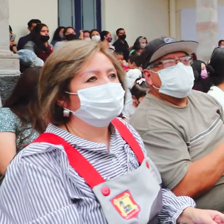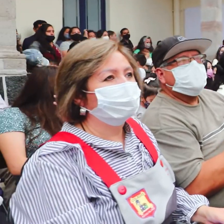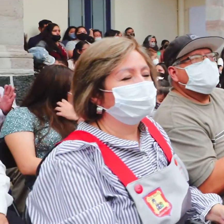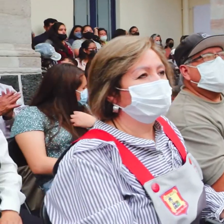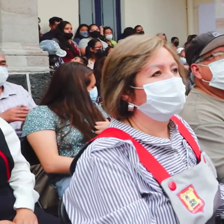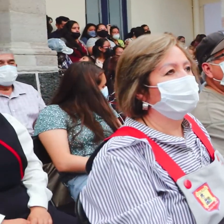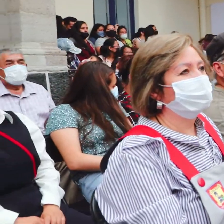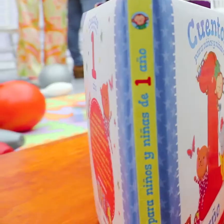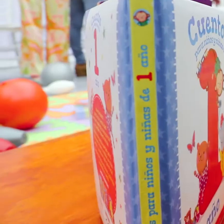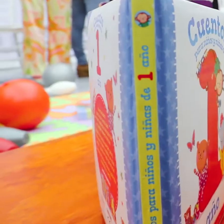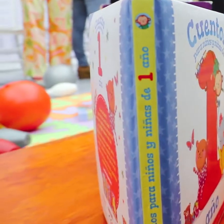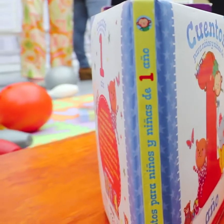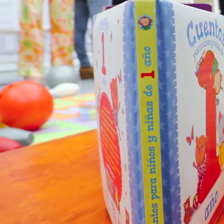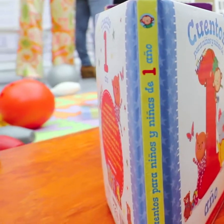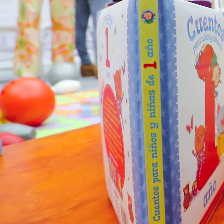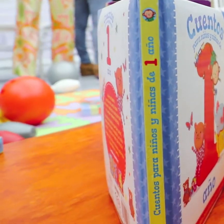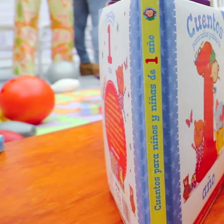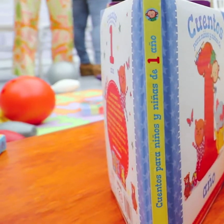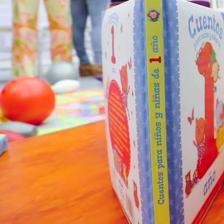vidas. Y me consta.